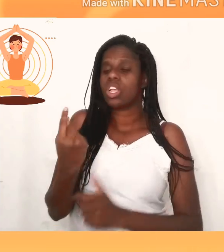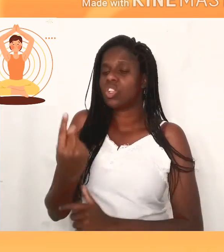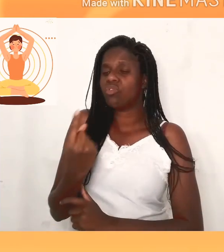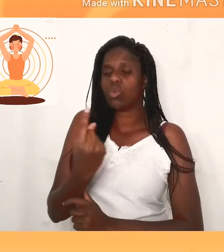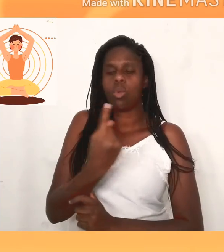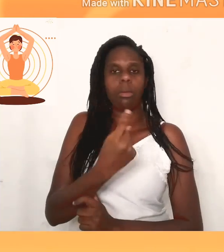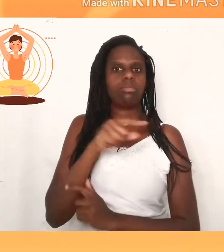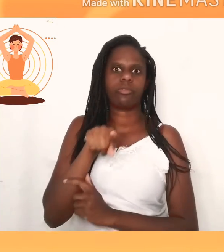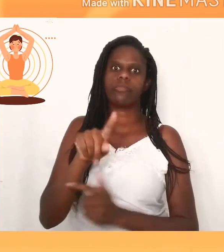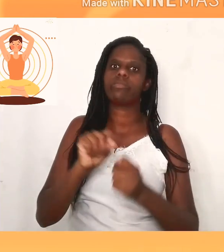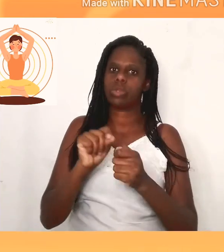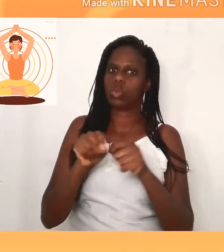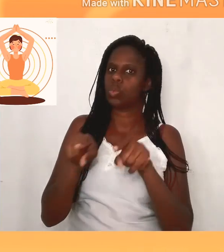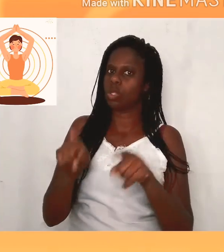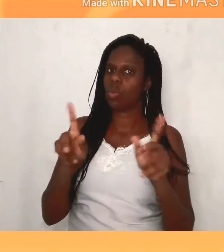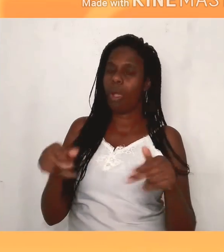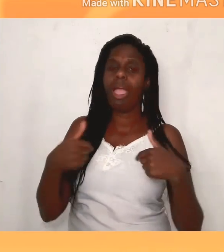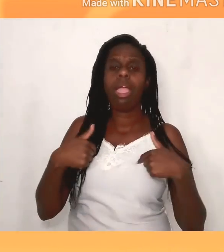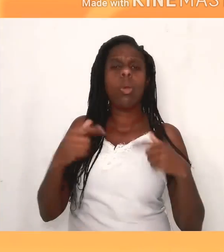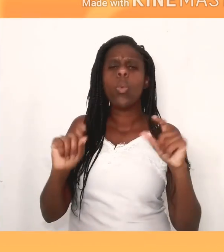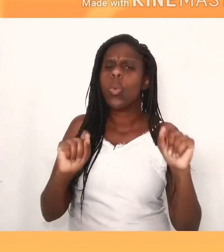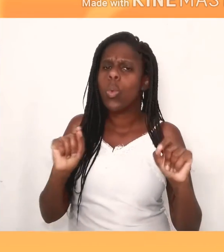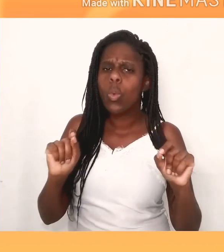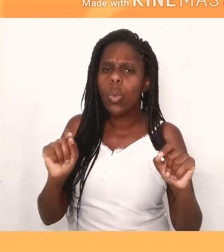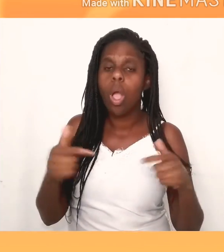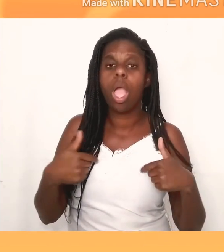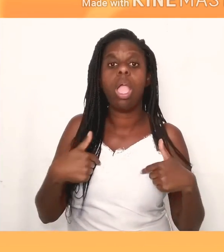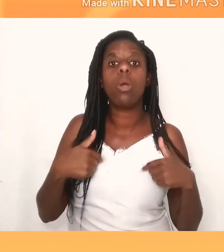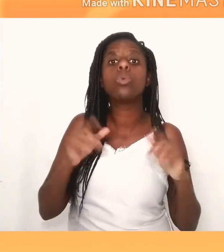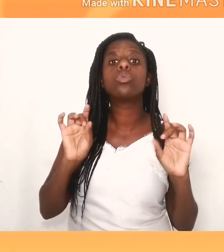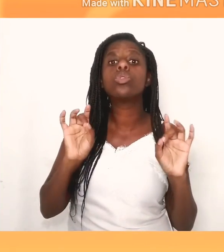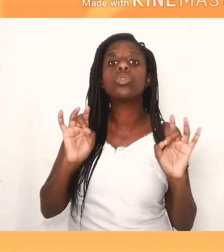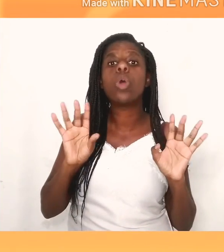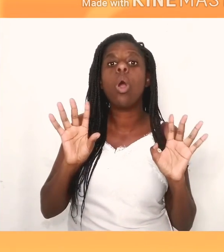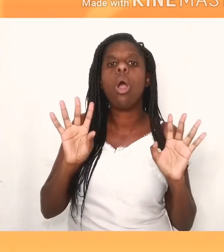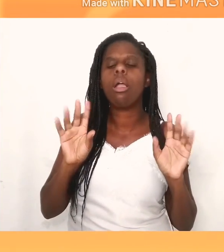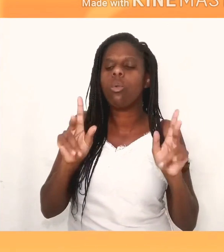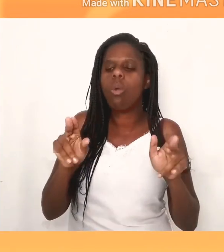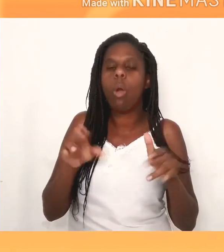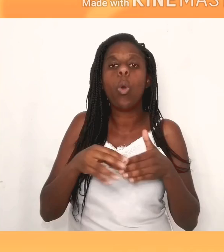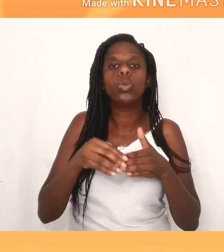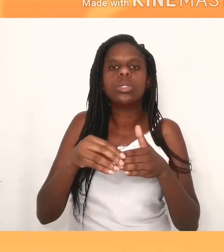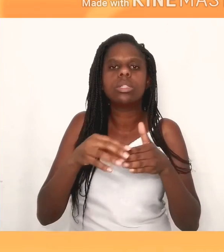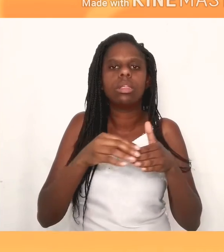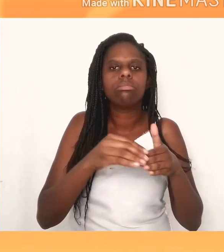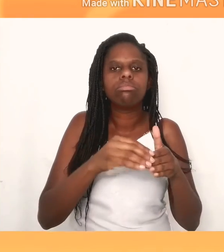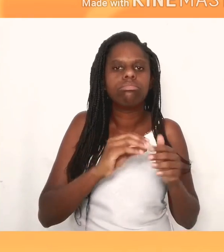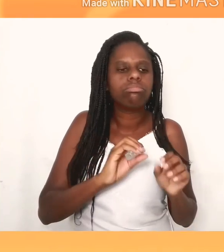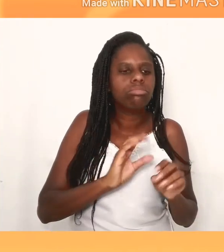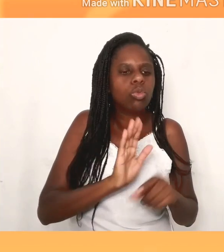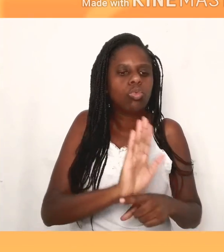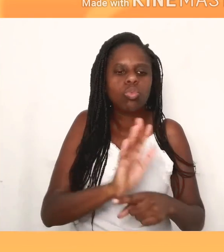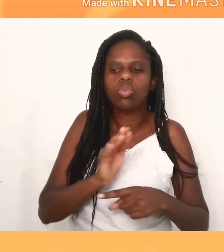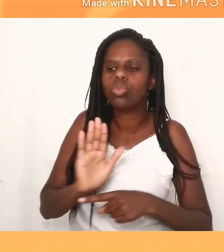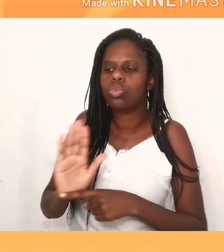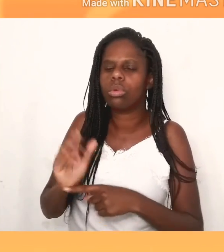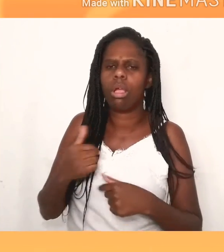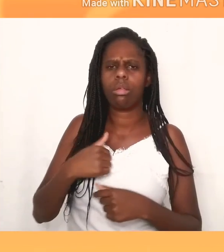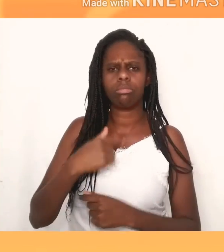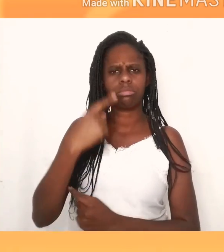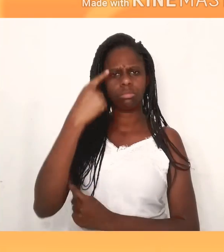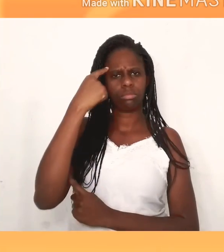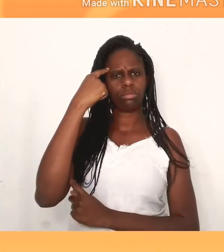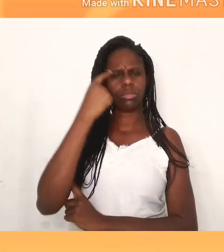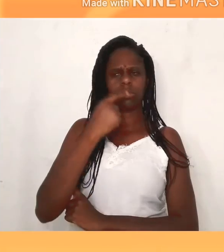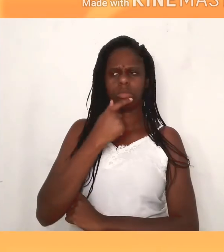ali individualmente estão nessa prática. E eu estou ali apenas para conduzir essa prática. E aí fiquei